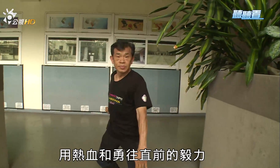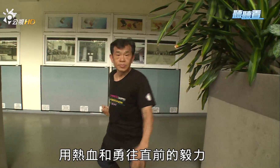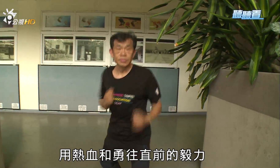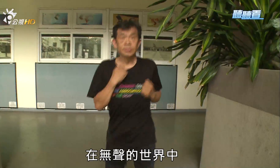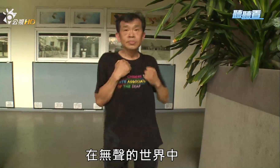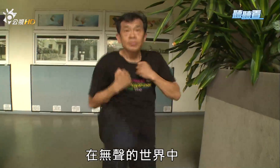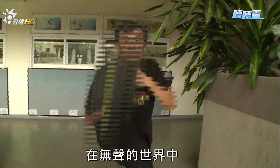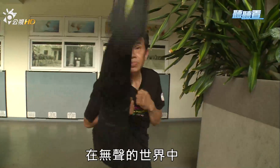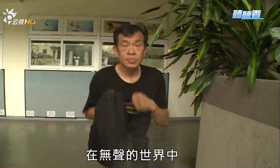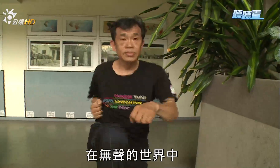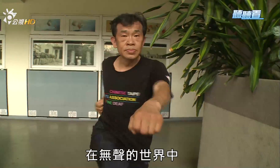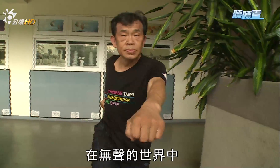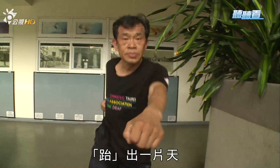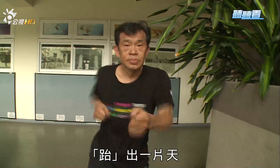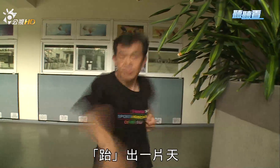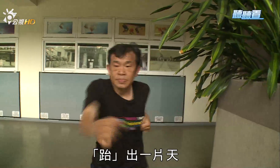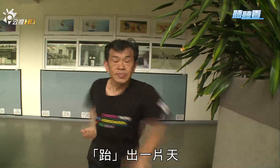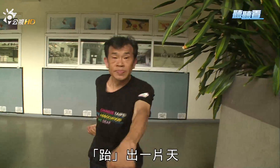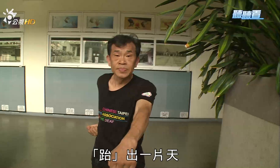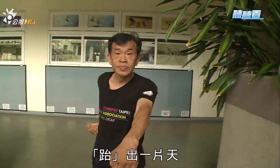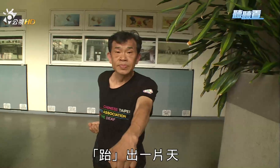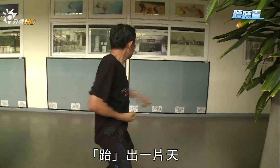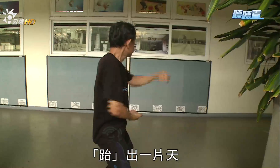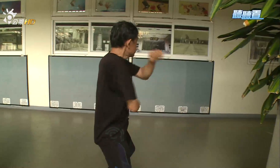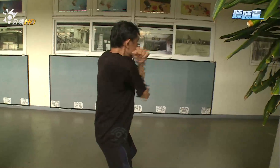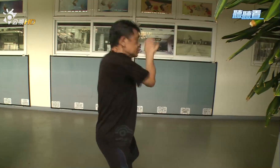在无声的世界中抬出一片天。